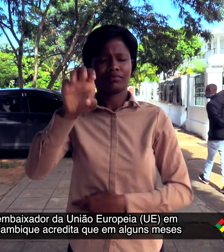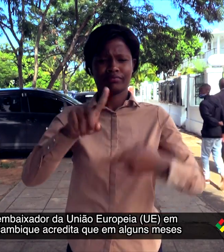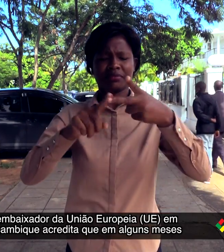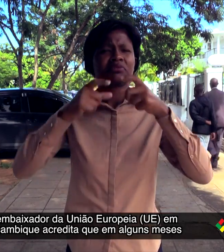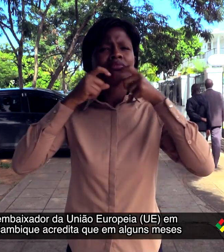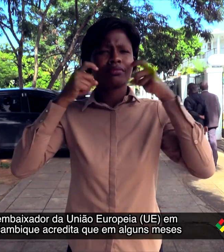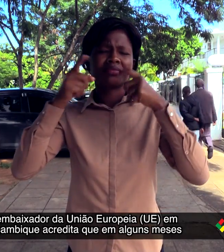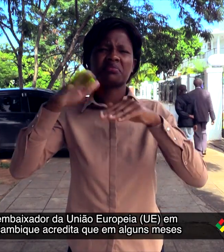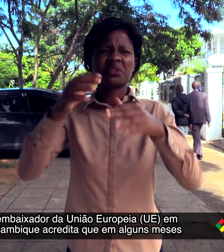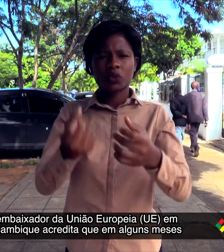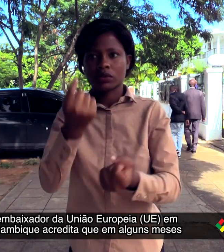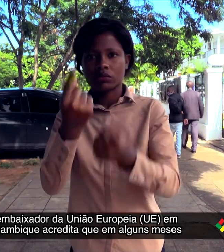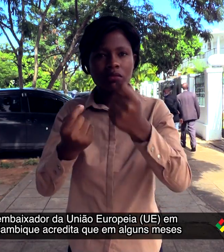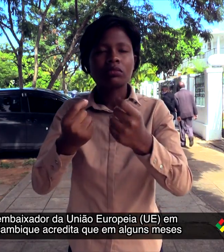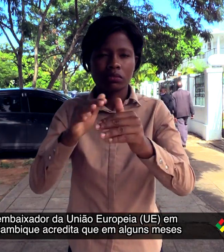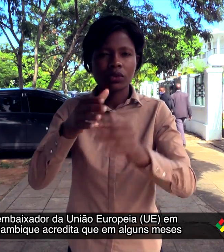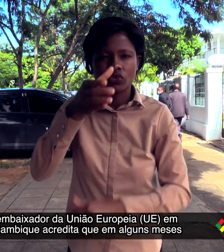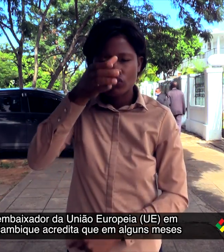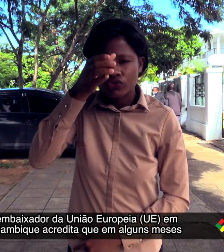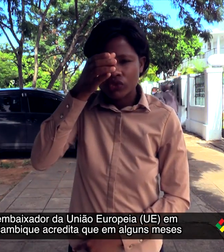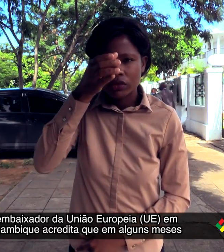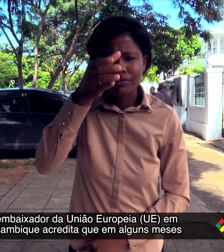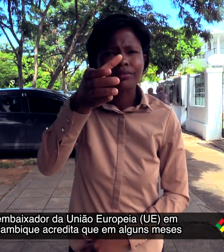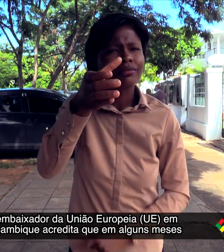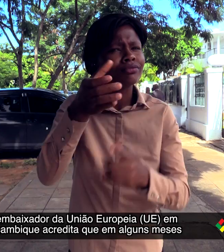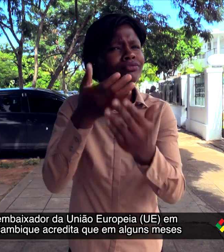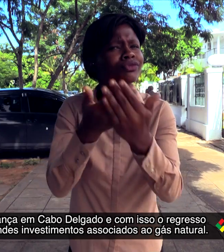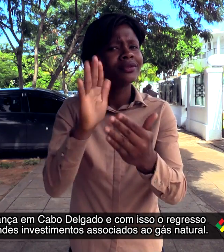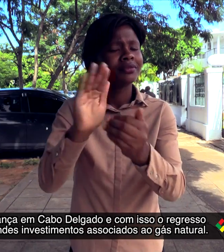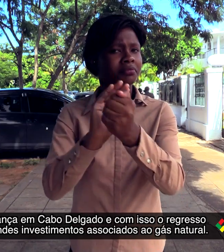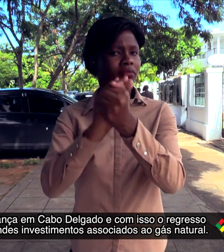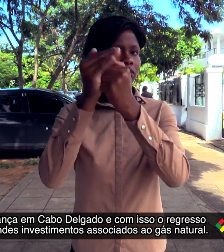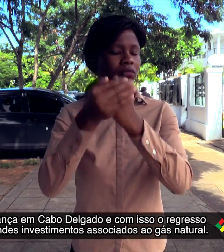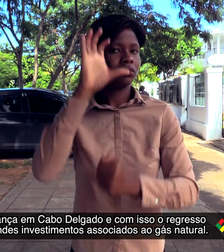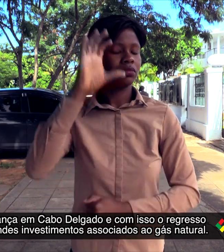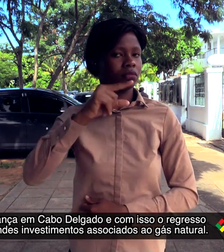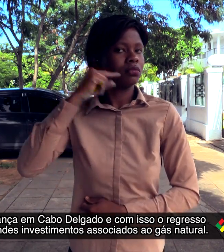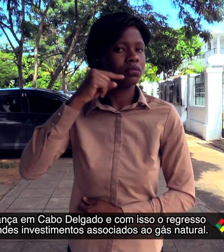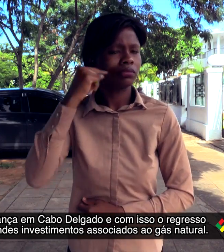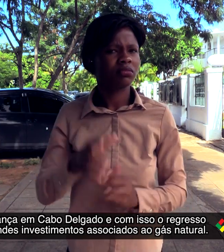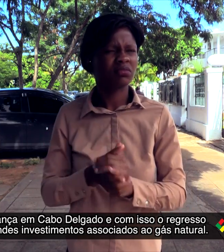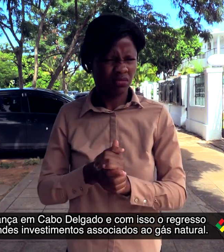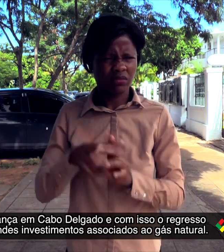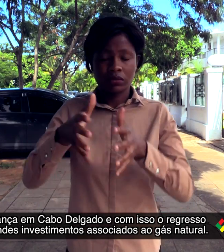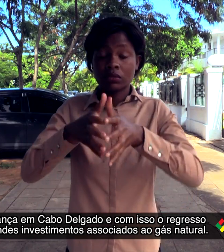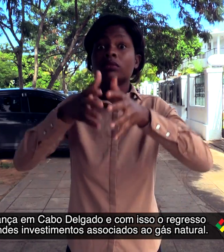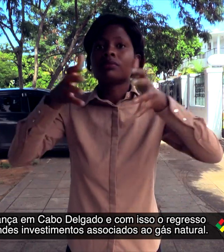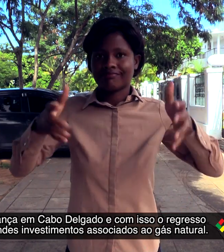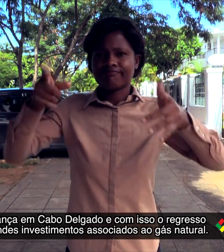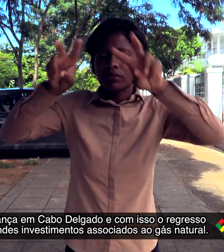O embaixador da União Europeia em Moçambique acredita que em alguns meses a segurança em Cabo Delgado retornará e, com isso, o regresso dos